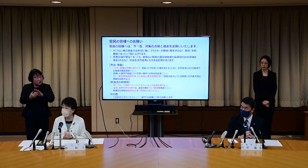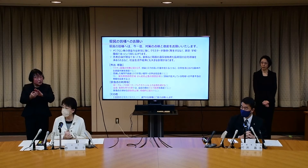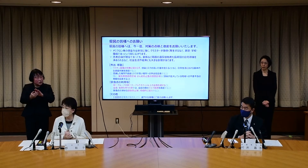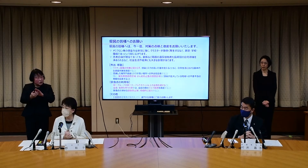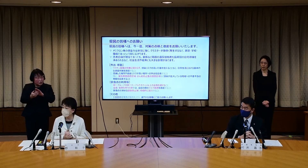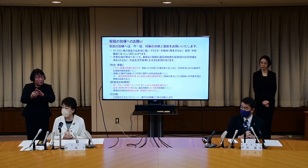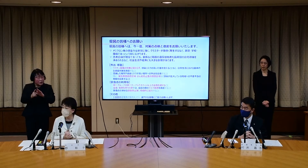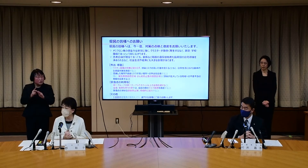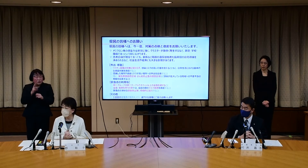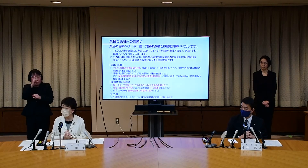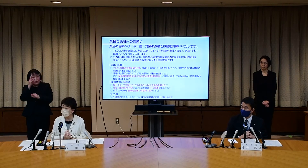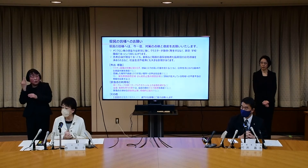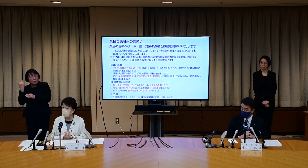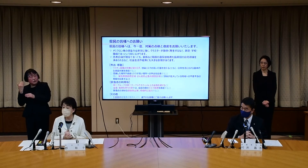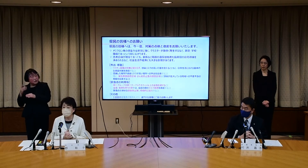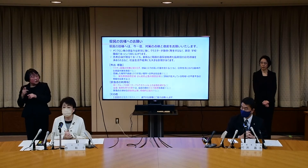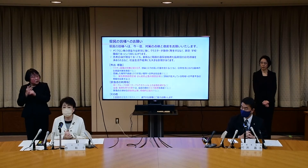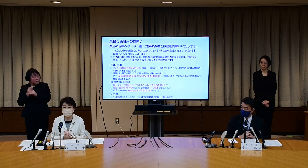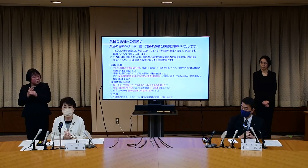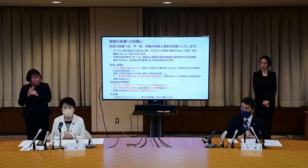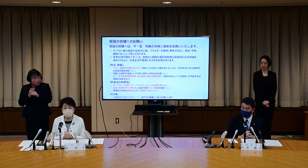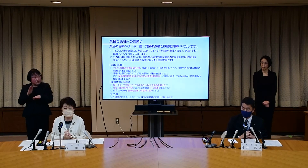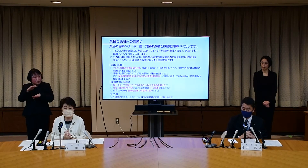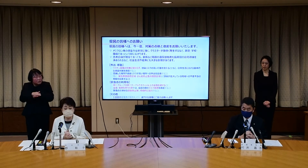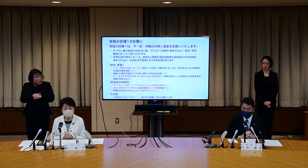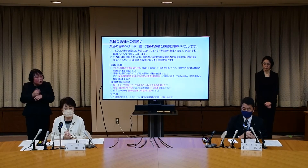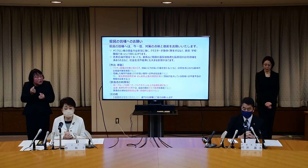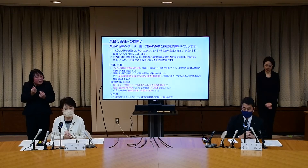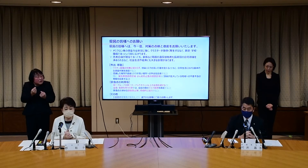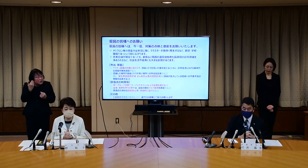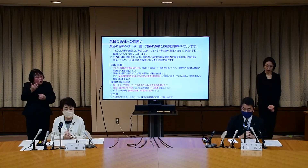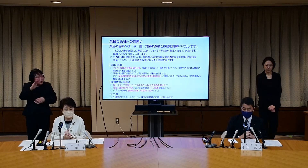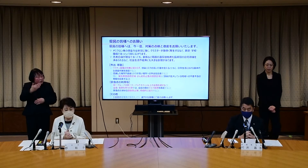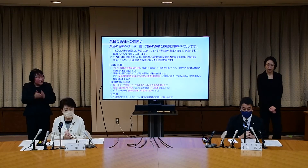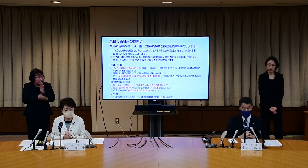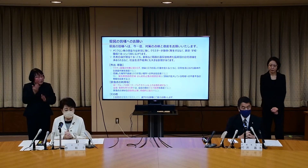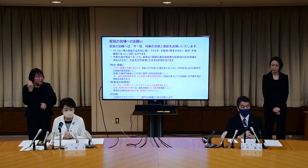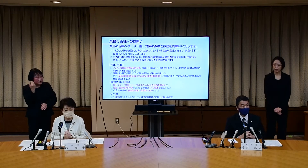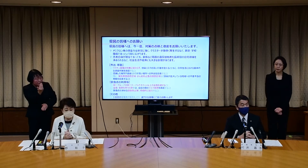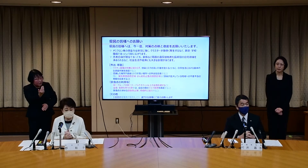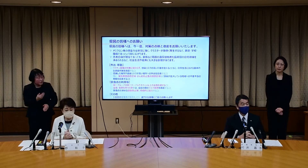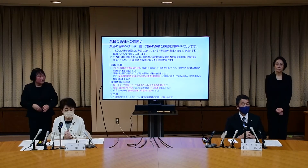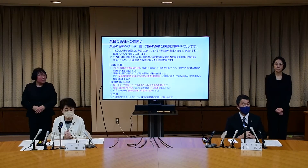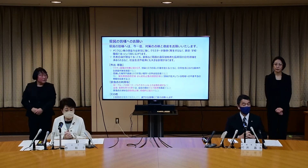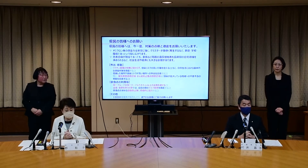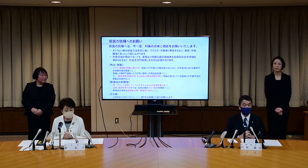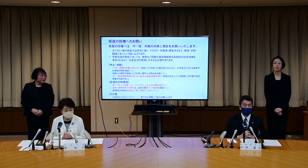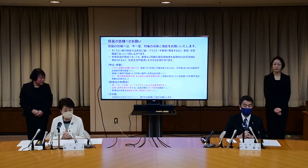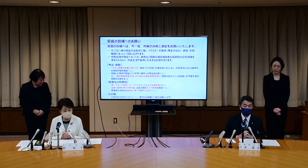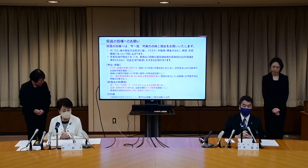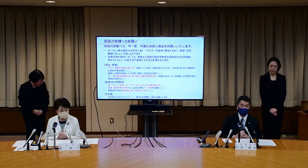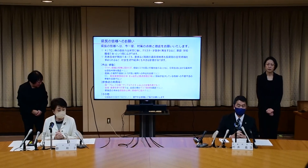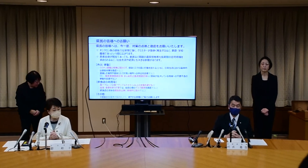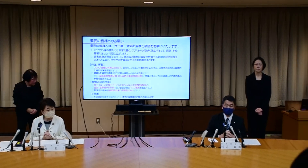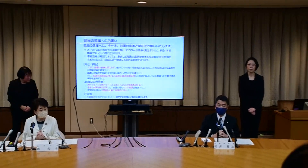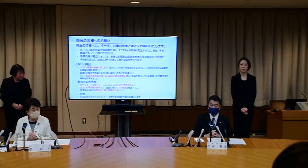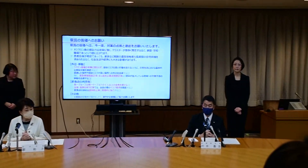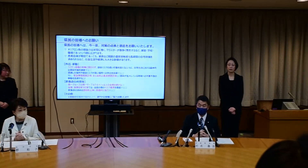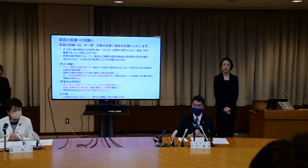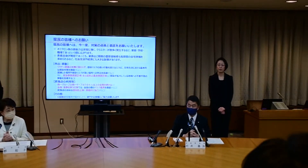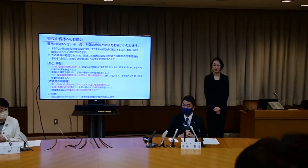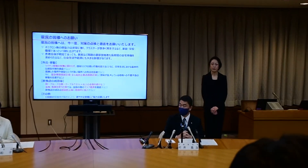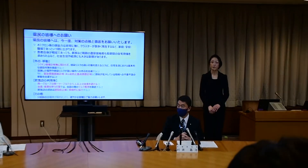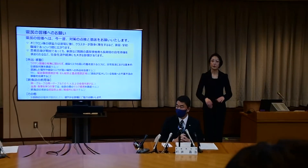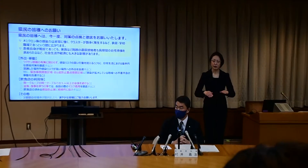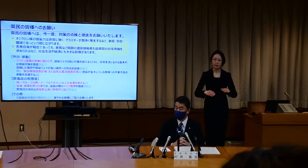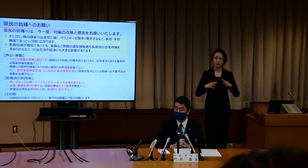午前中と若干重複してしまいますが、改めて伺います。 はい、宮城県も、ギリギリの状